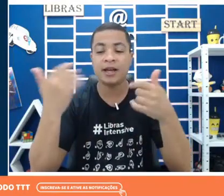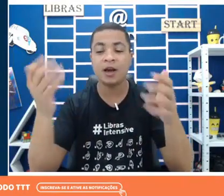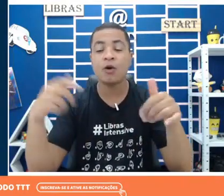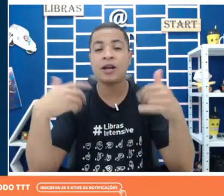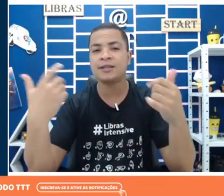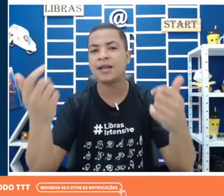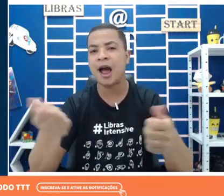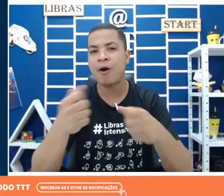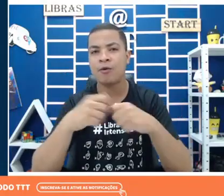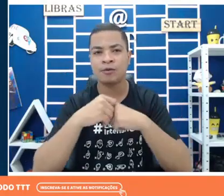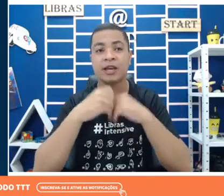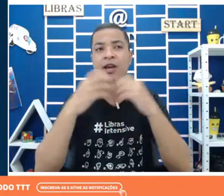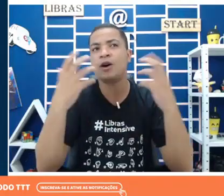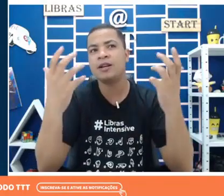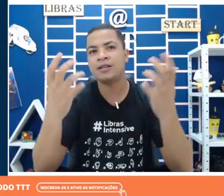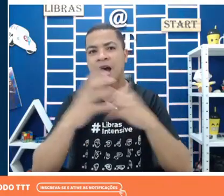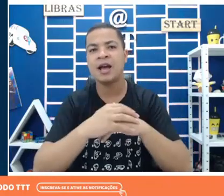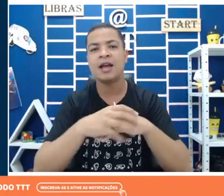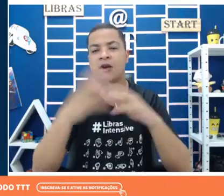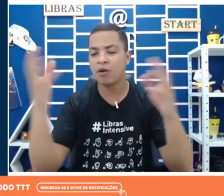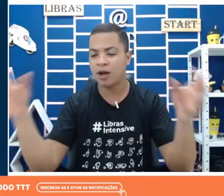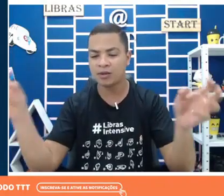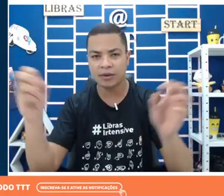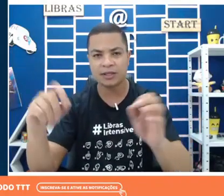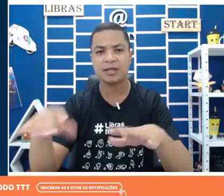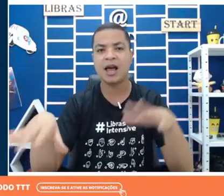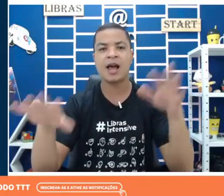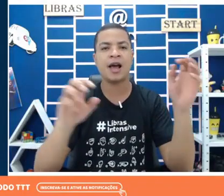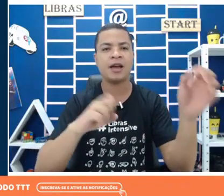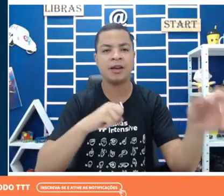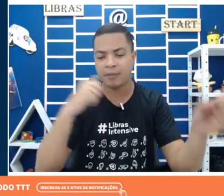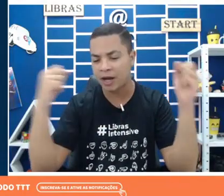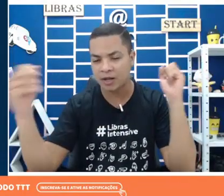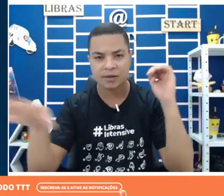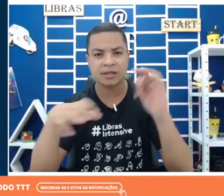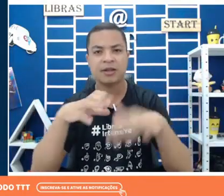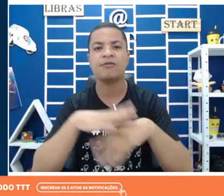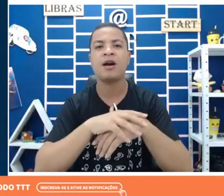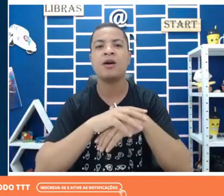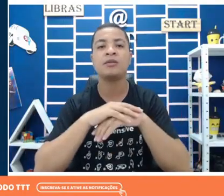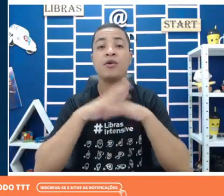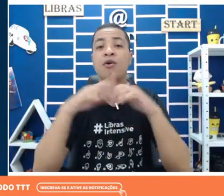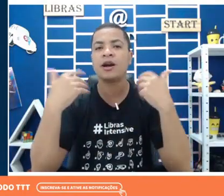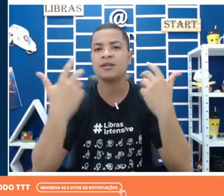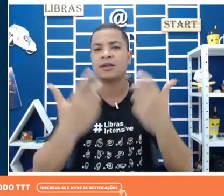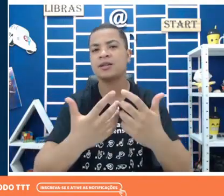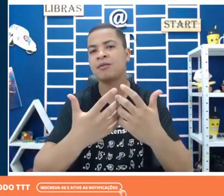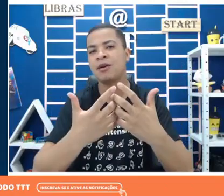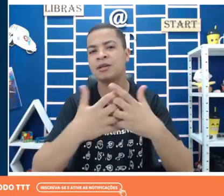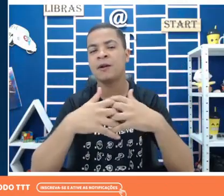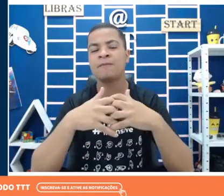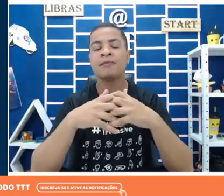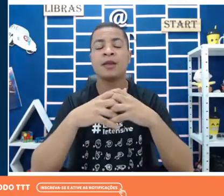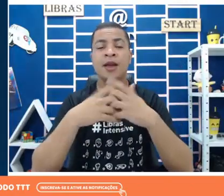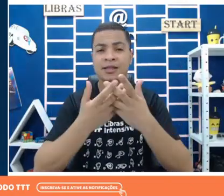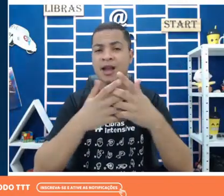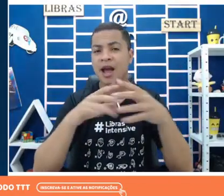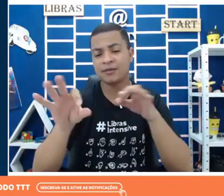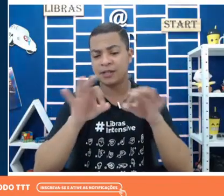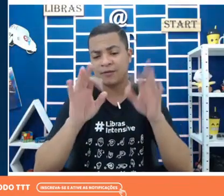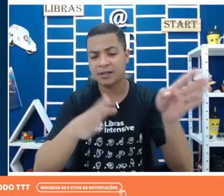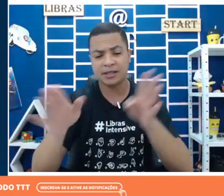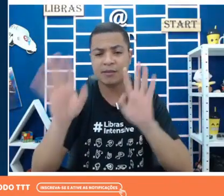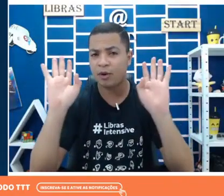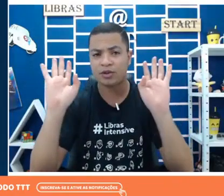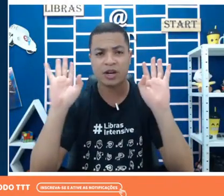ele não vai entender que é organizar algo. O que é organizar? É colocar as coisas lá e pegar as coisas que faltam, ou organizar essas coisas. Em